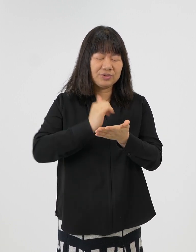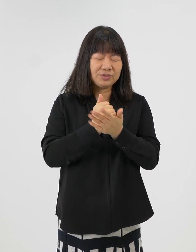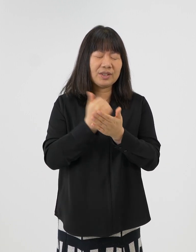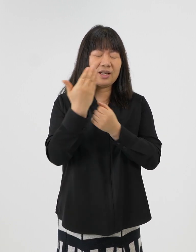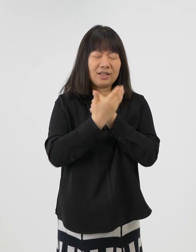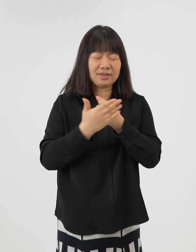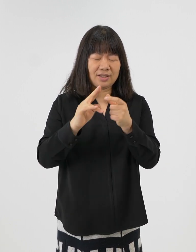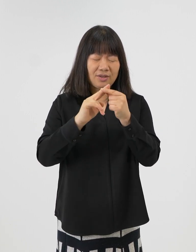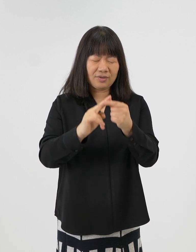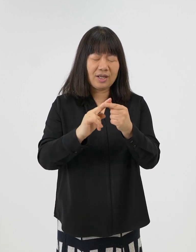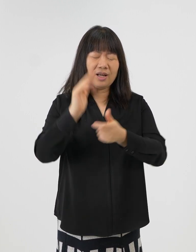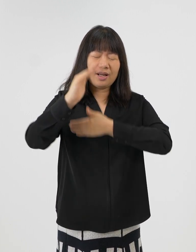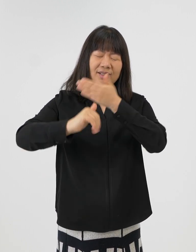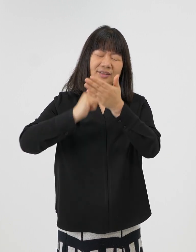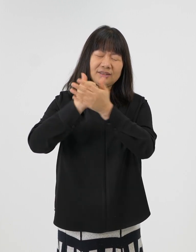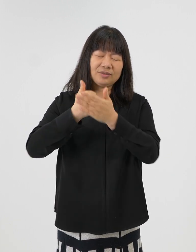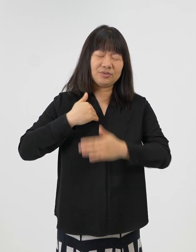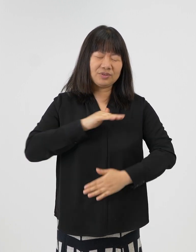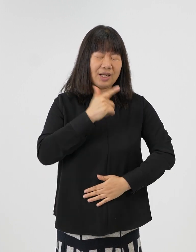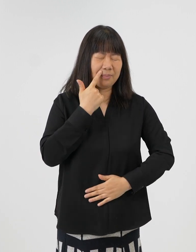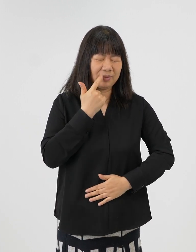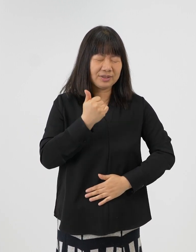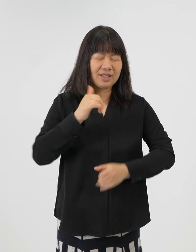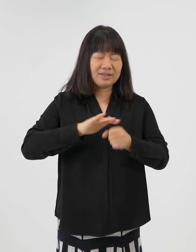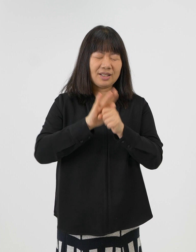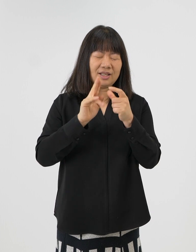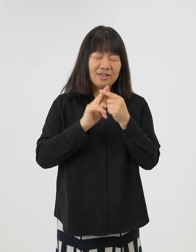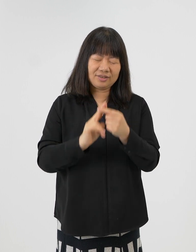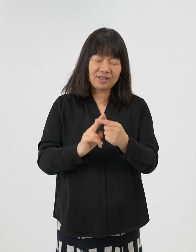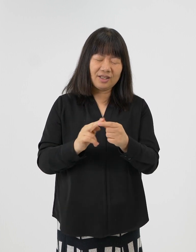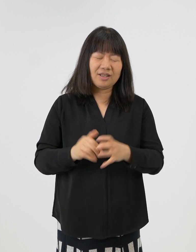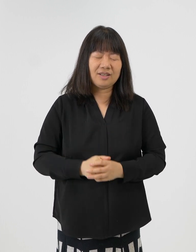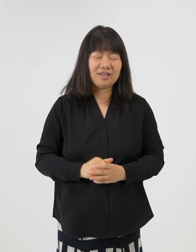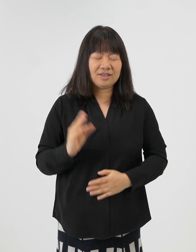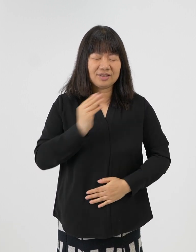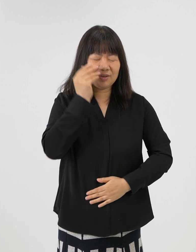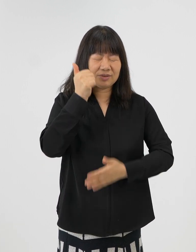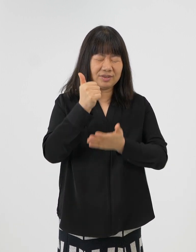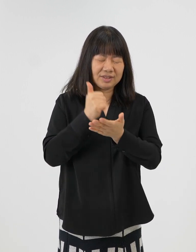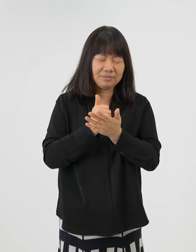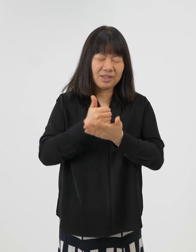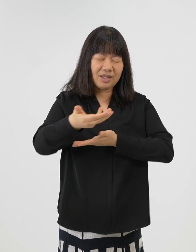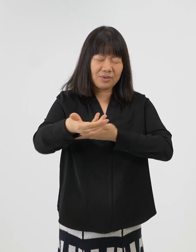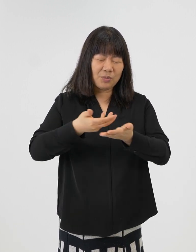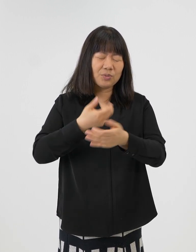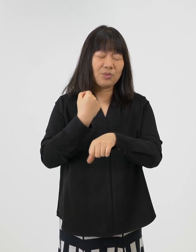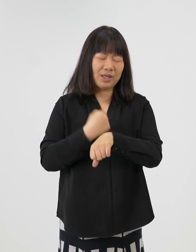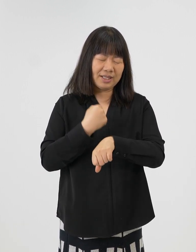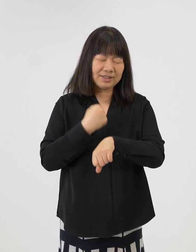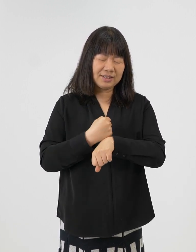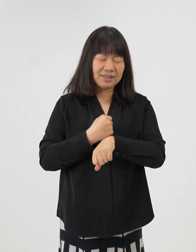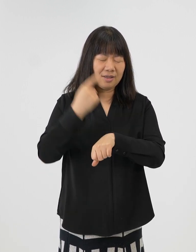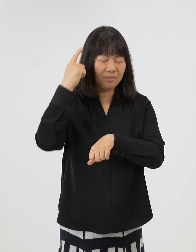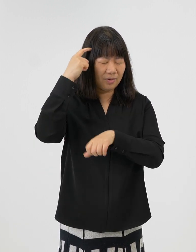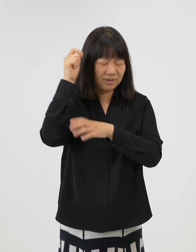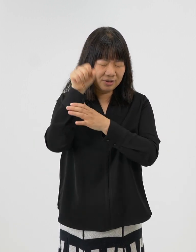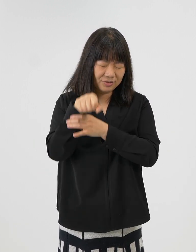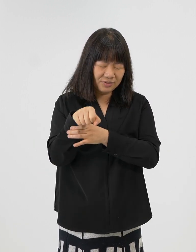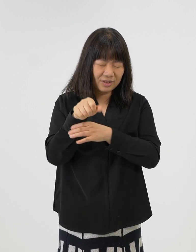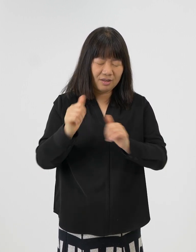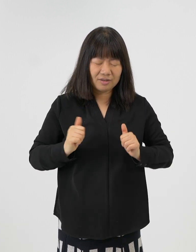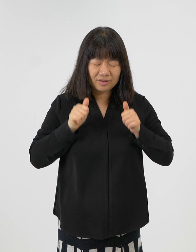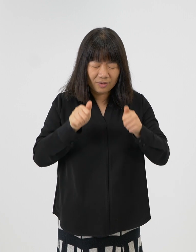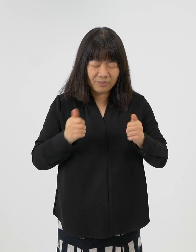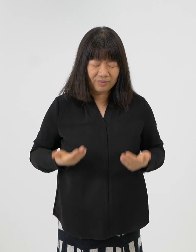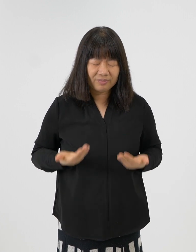은혜와 하나님 우리 아버지의 사랑과 성령님의 교통하심이 머리 숙여